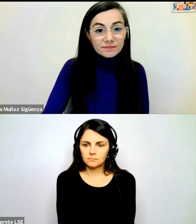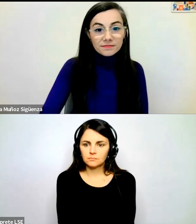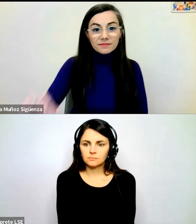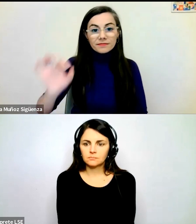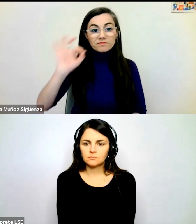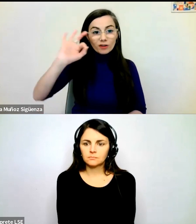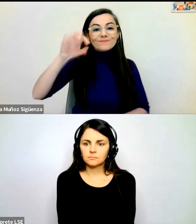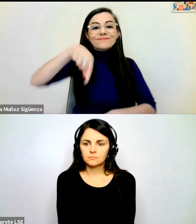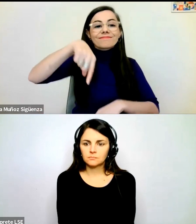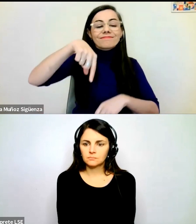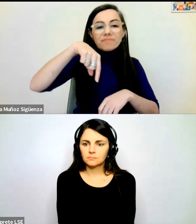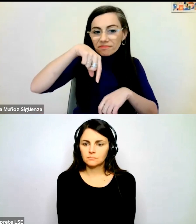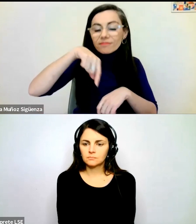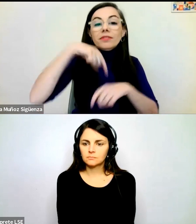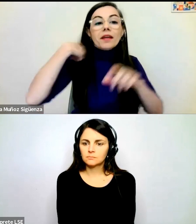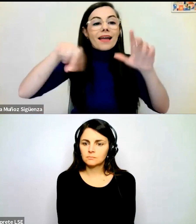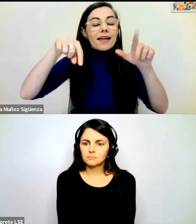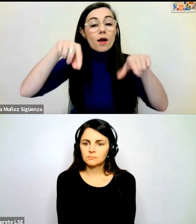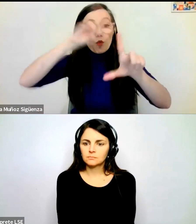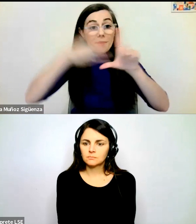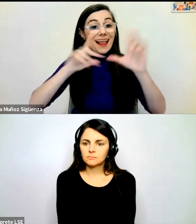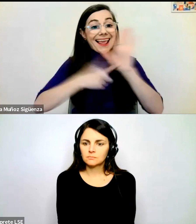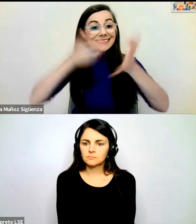www.cense.es/LaySign. ¿Bien?